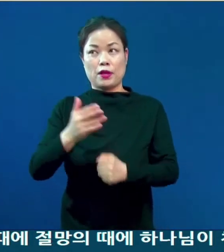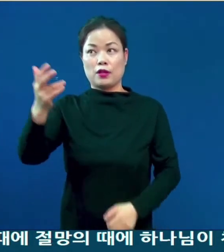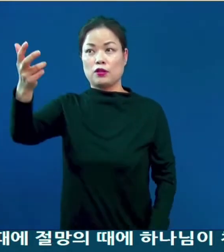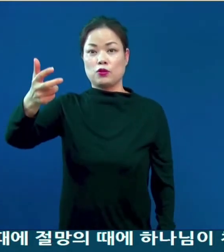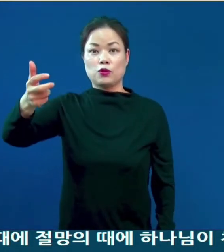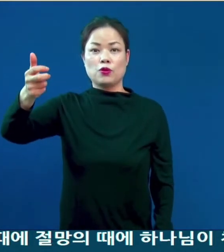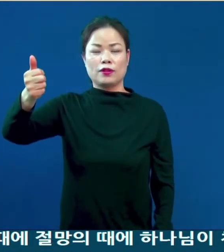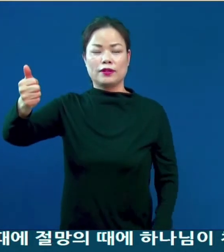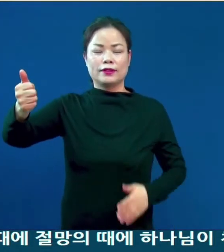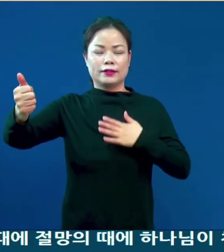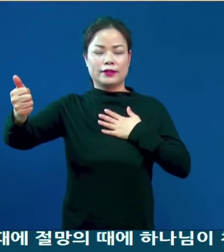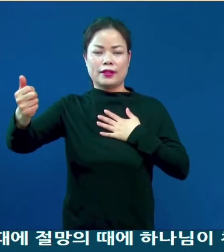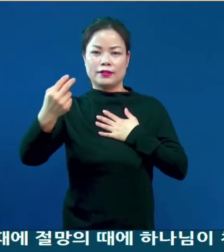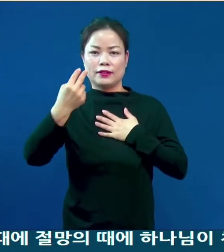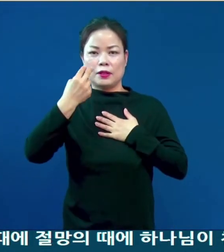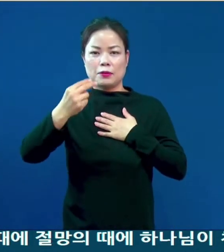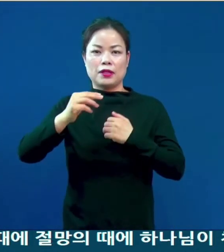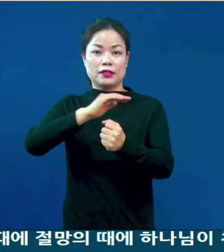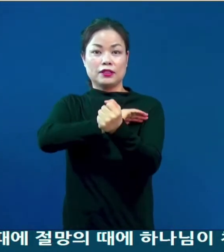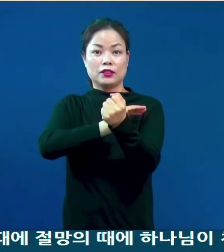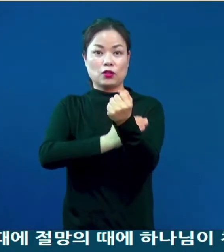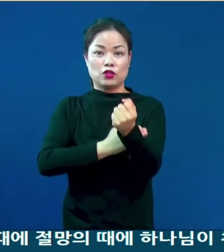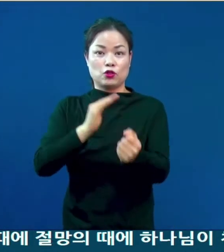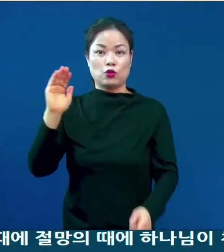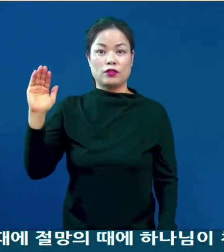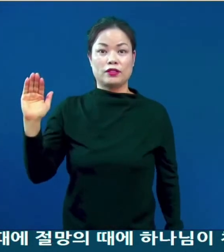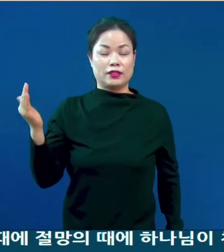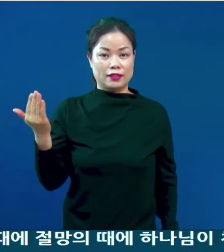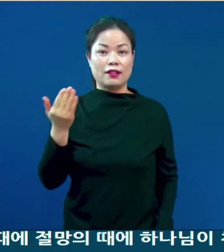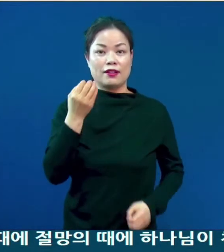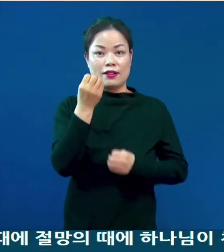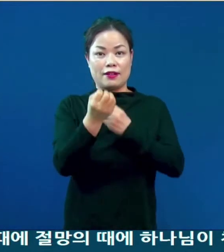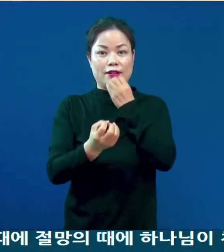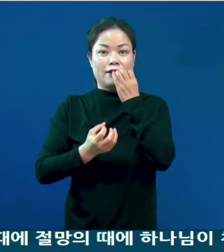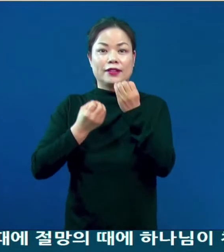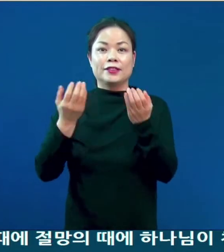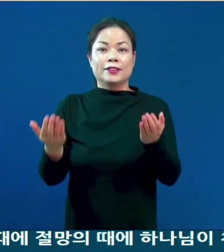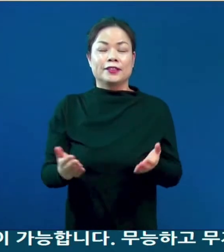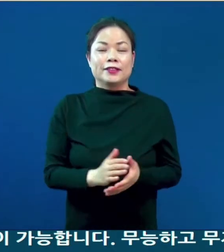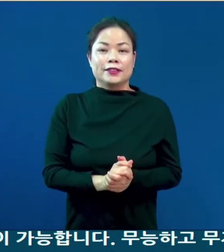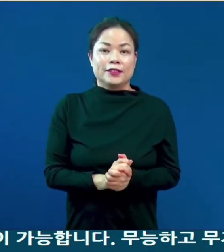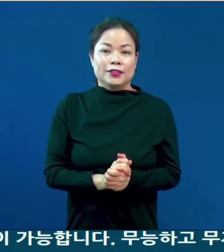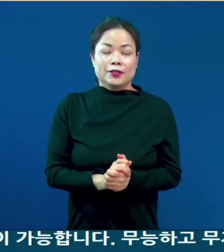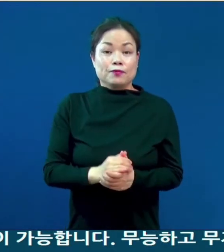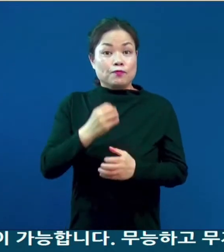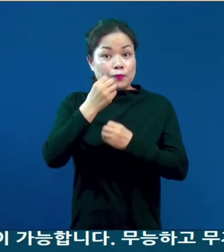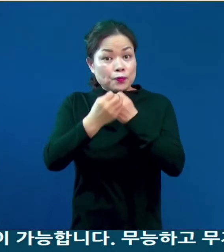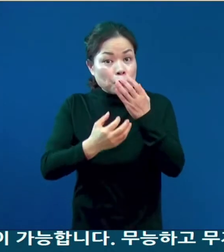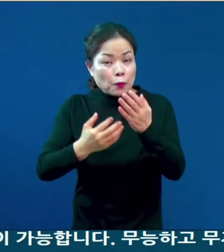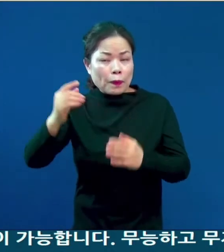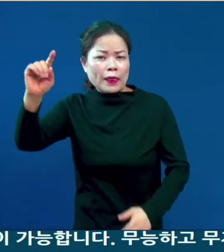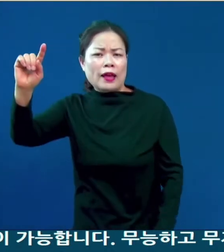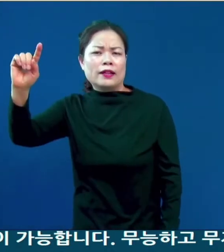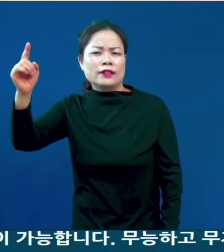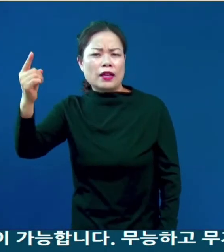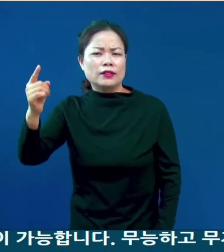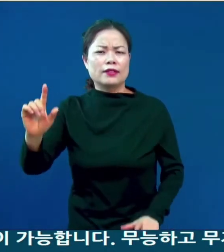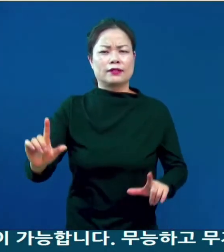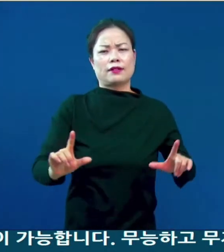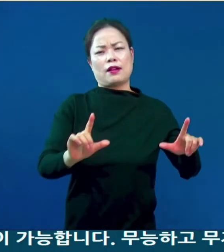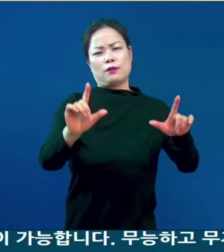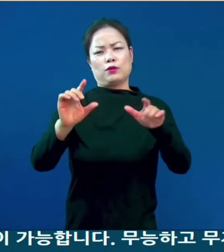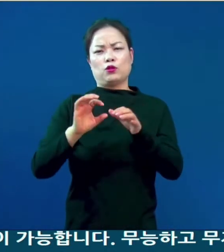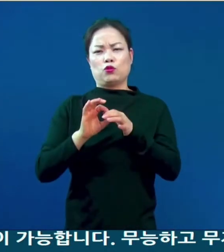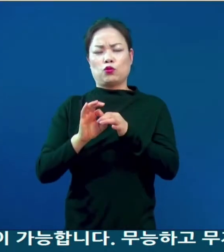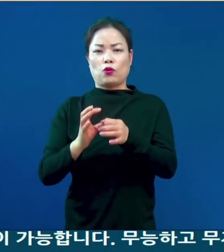나의 생명의 능력이 되신다라고 고백했던 것입니다. 이 고백은 다윗의 삶을